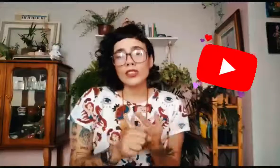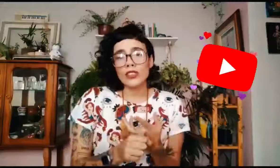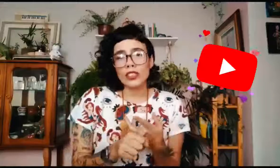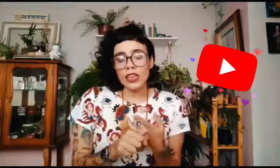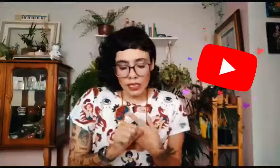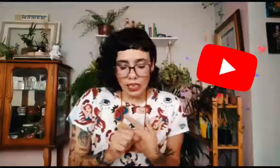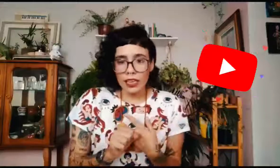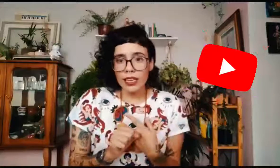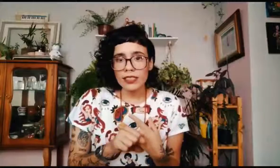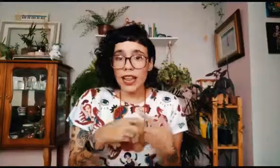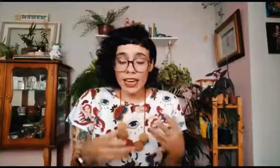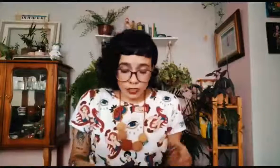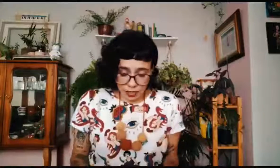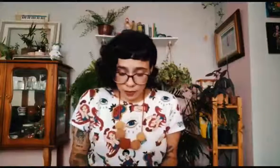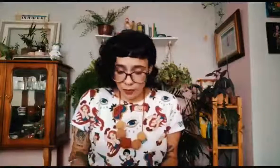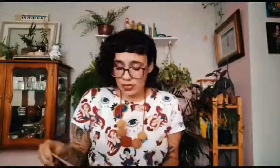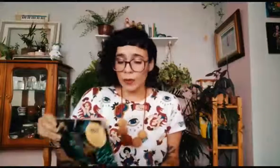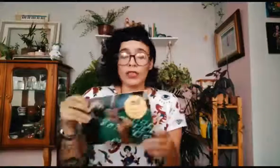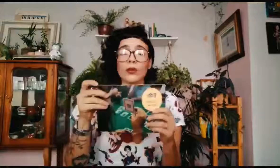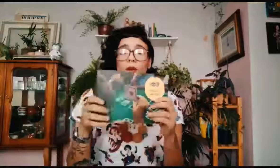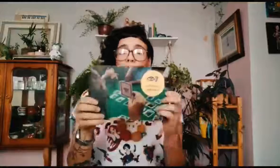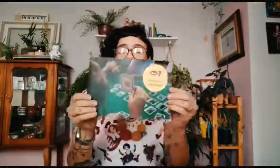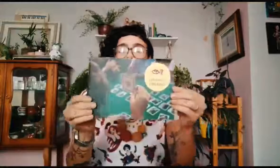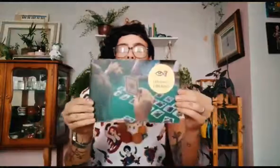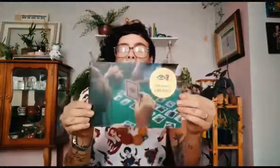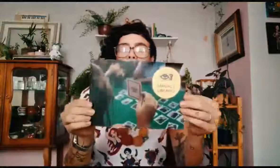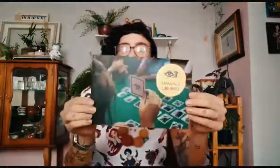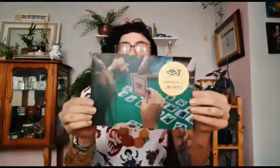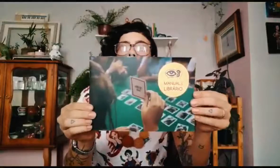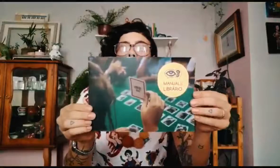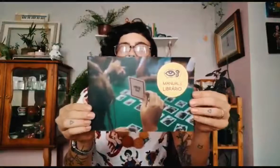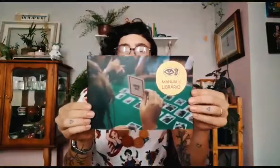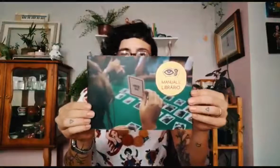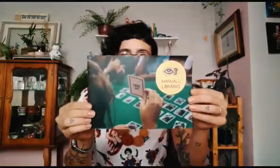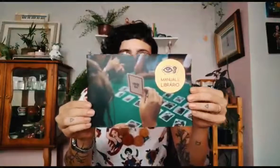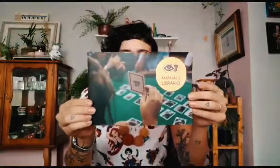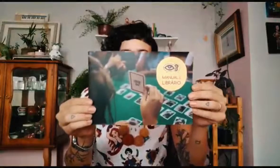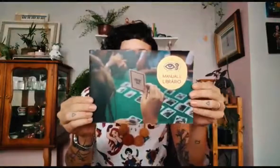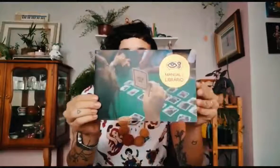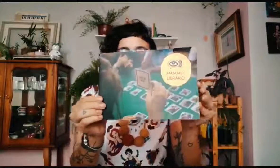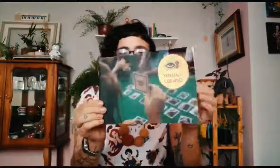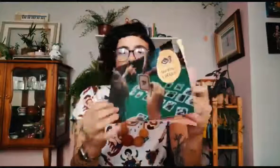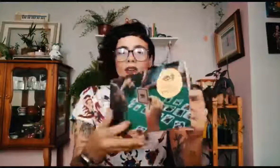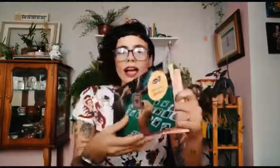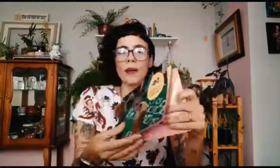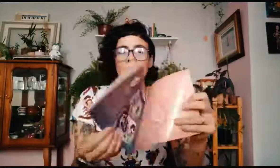gente tem slides também, por exemplo, aqui o nosso manual, né? O manual tem maneiras de jogar,